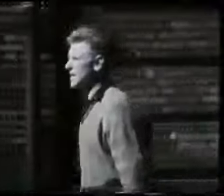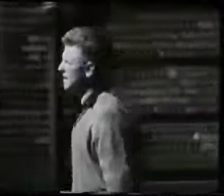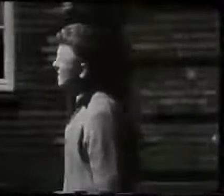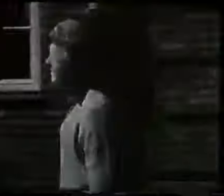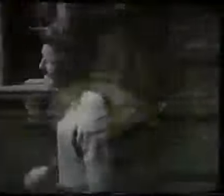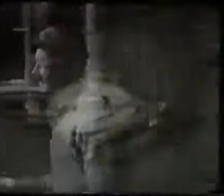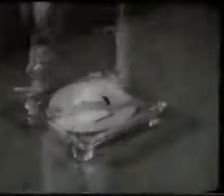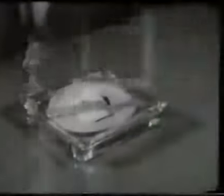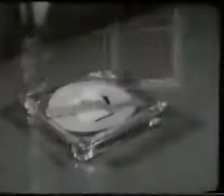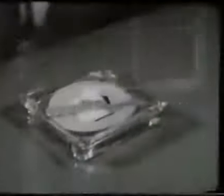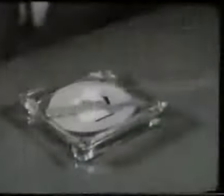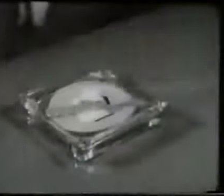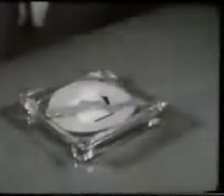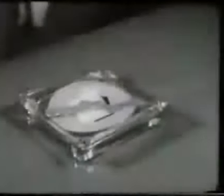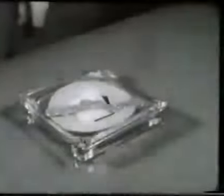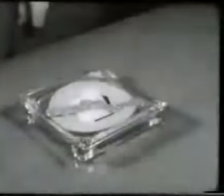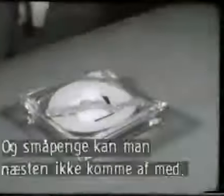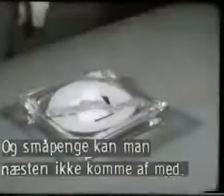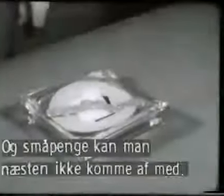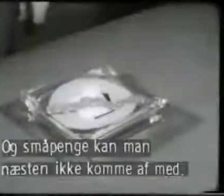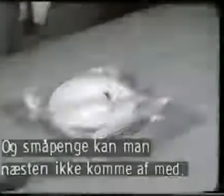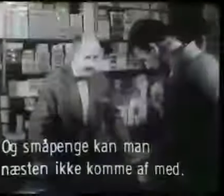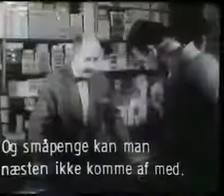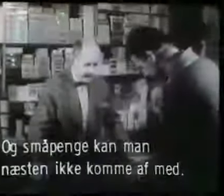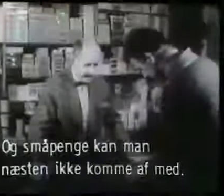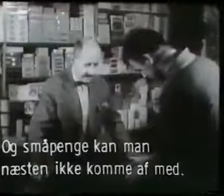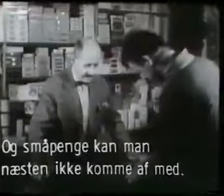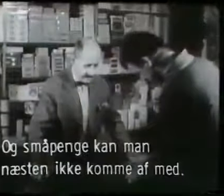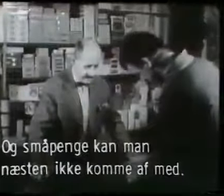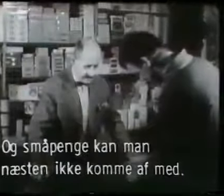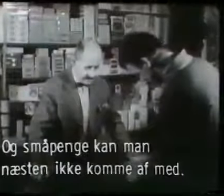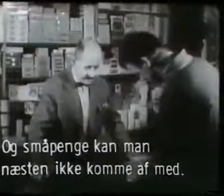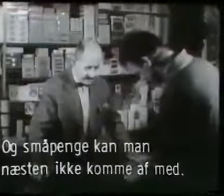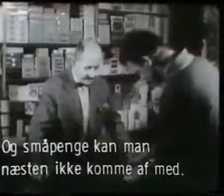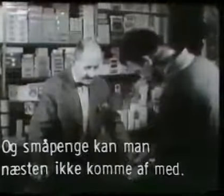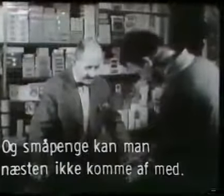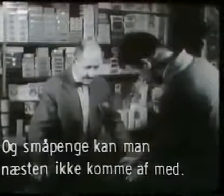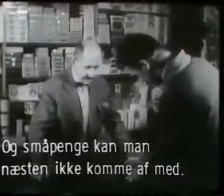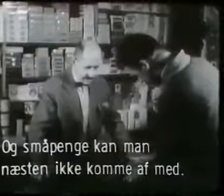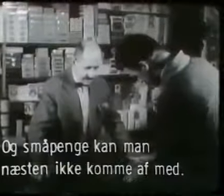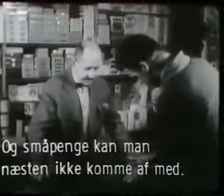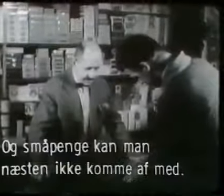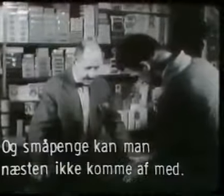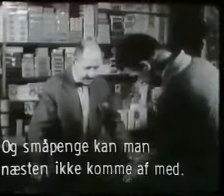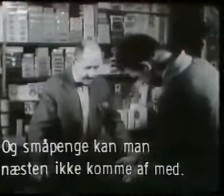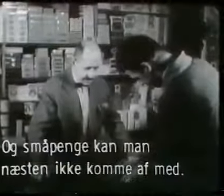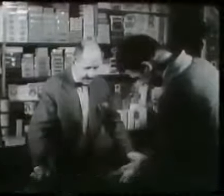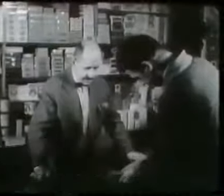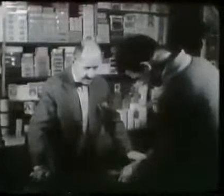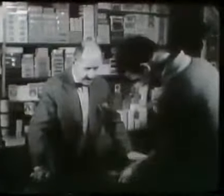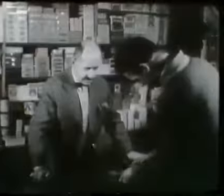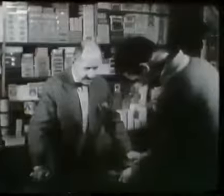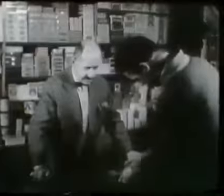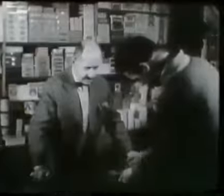Men det egentlige problem er, at man næsten ikke kan komme af med småpengene igen. Selvom man har lommen fuld af småpenge, betaler man helst med en seddel, når man er døv